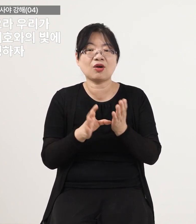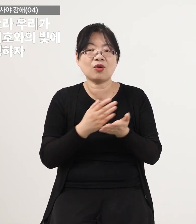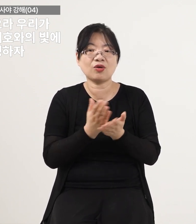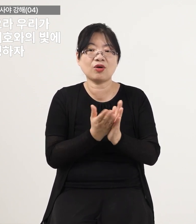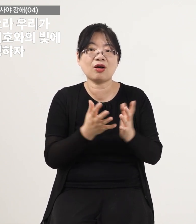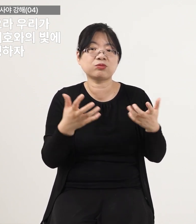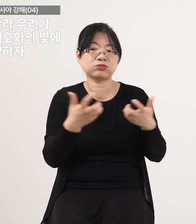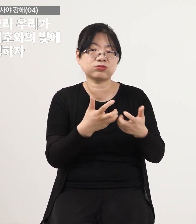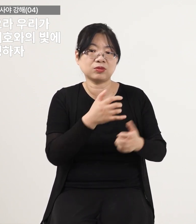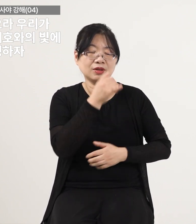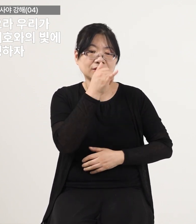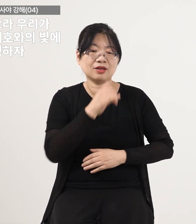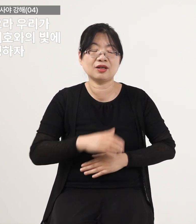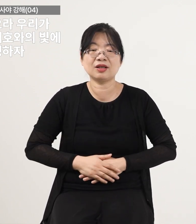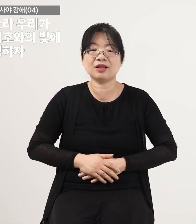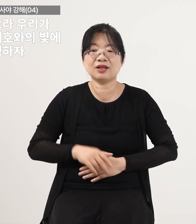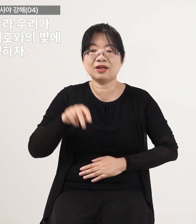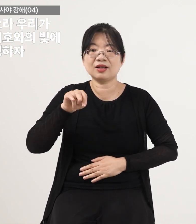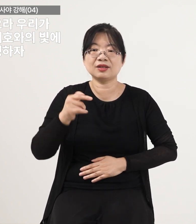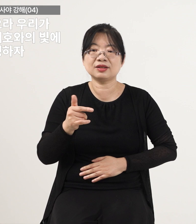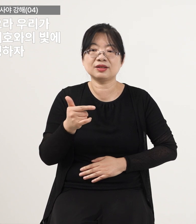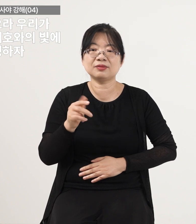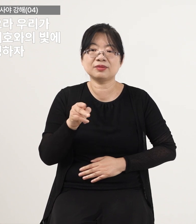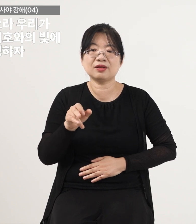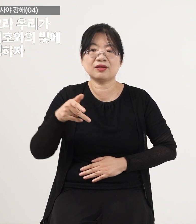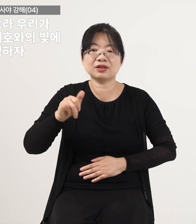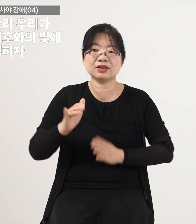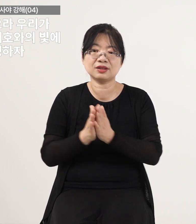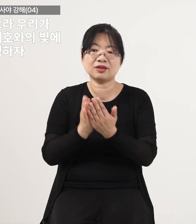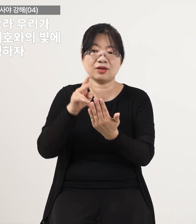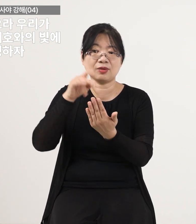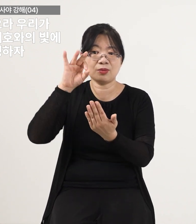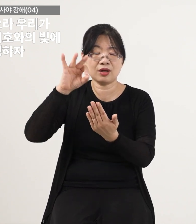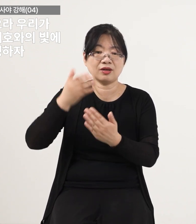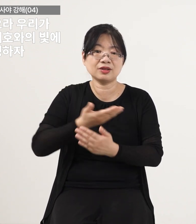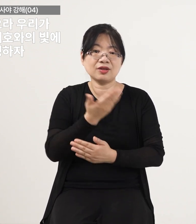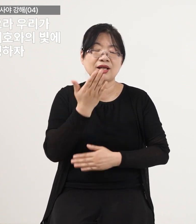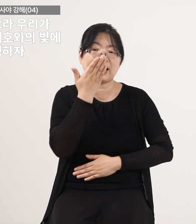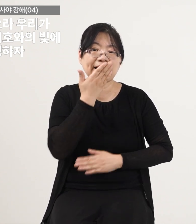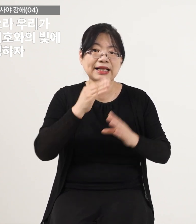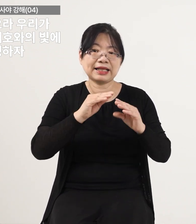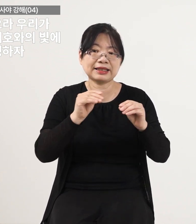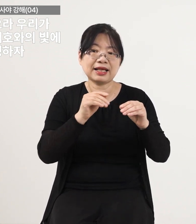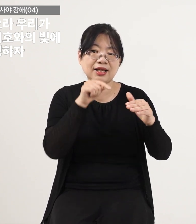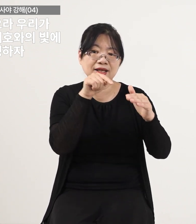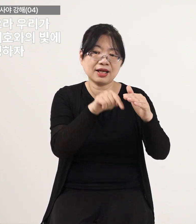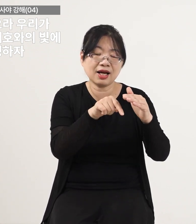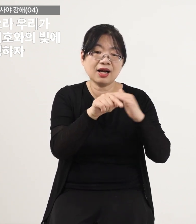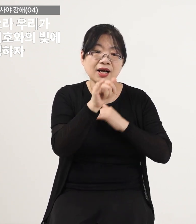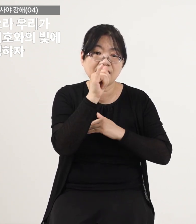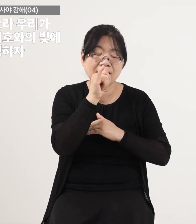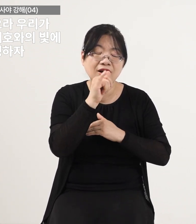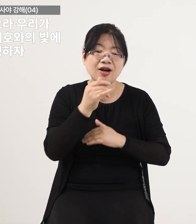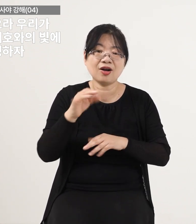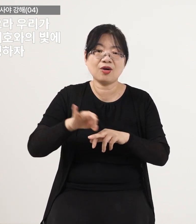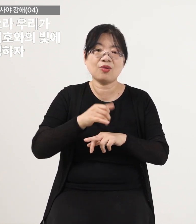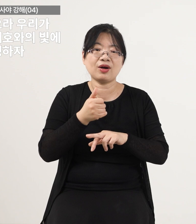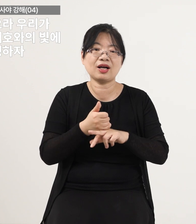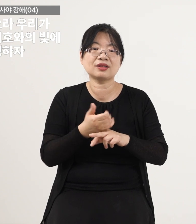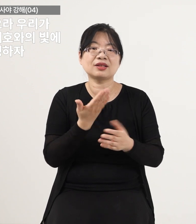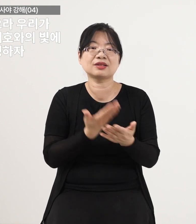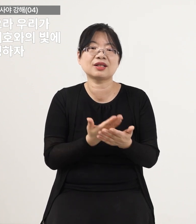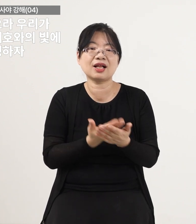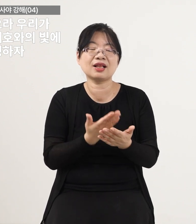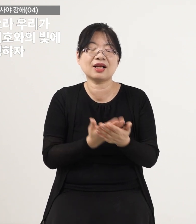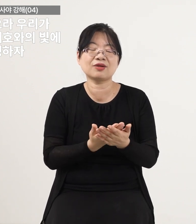보실까요? 신명기서에 보면 너희가 가나안 땅에 들어가서 왕을 요구하는